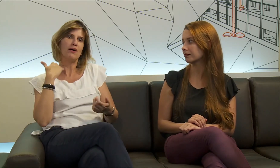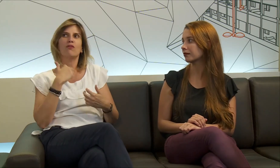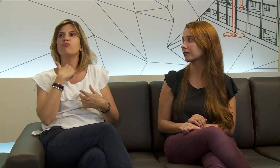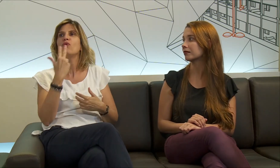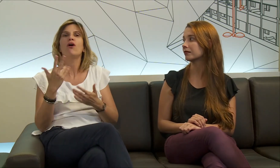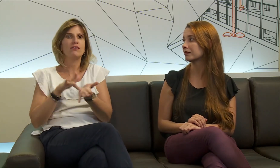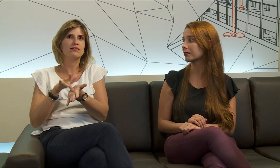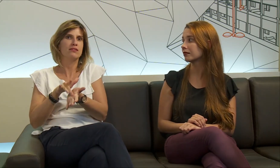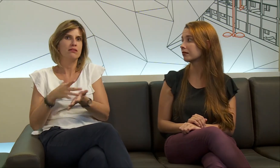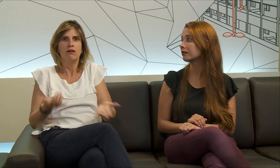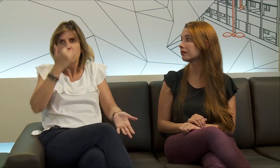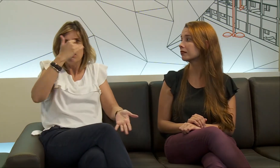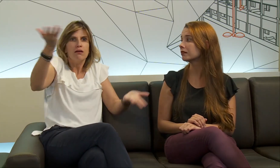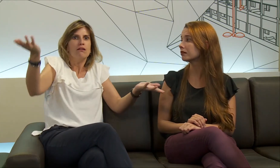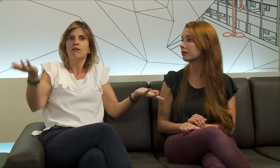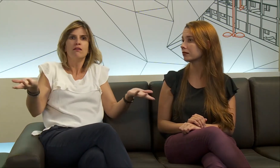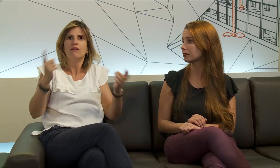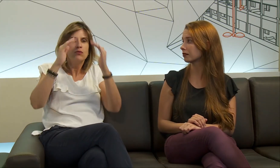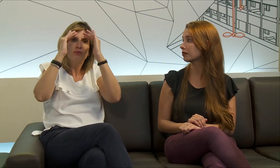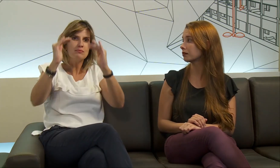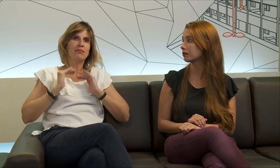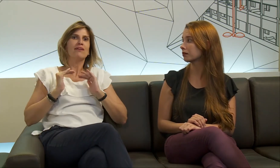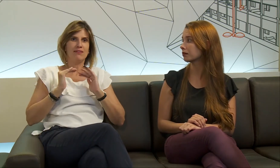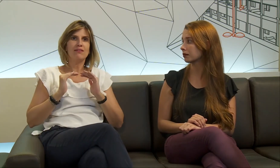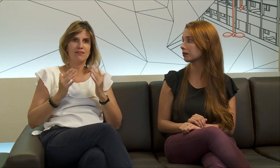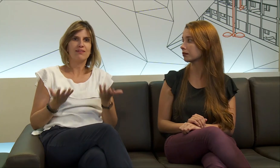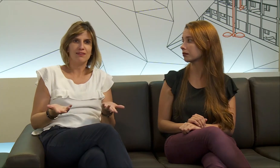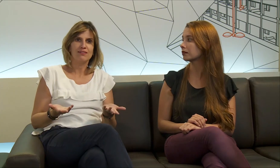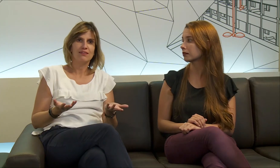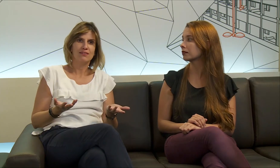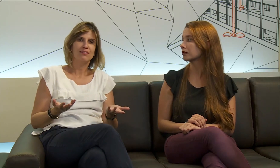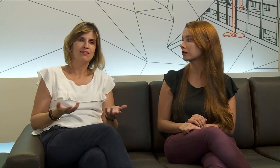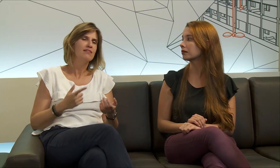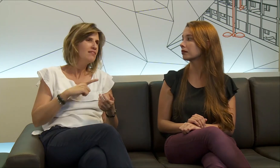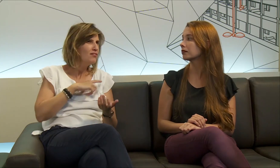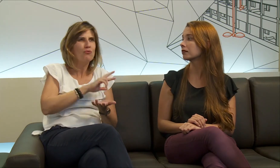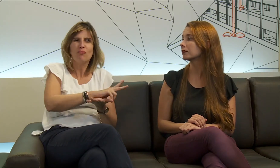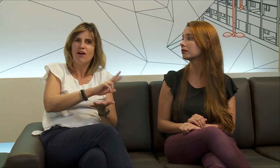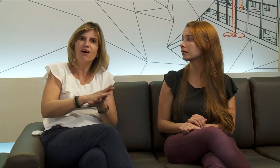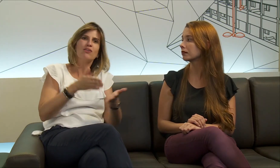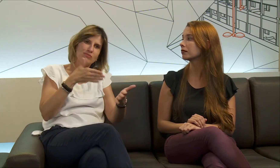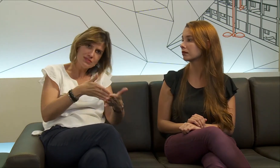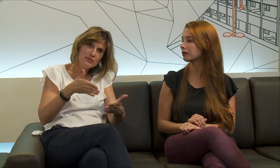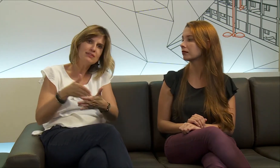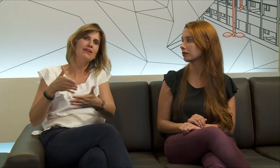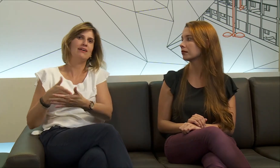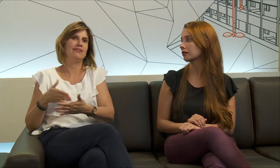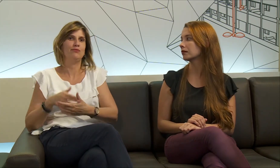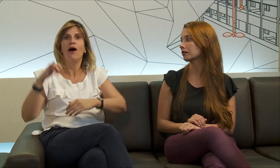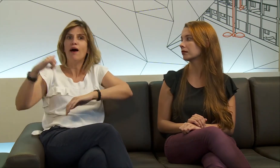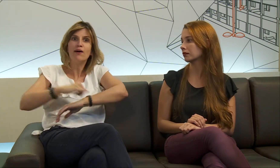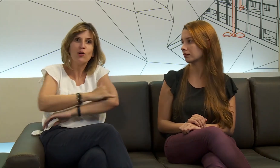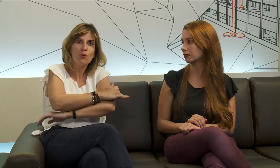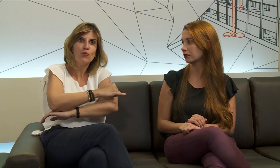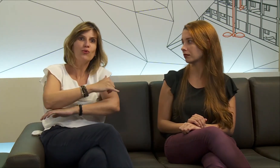a falarem, a fazerem ligações. E nós somos surdos, como nós vamos fazer isso? Então, às vezes você precisa que